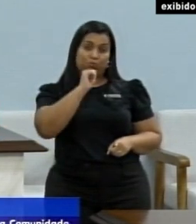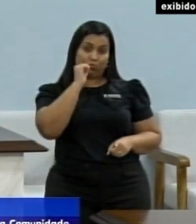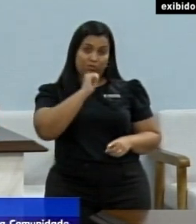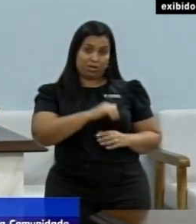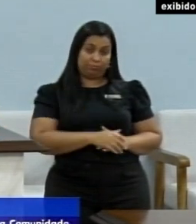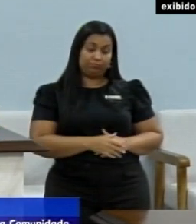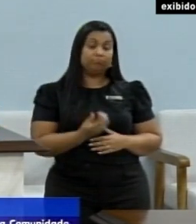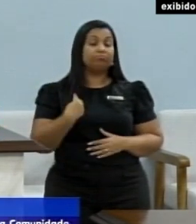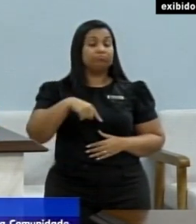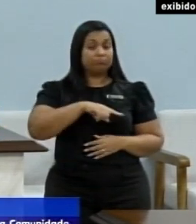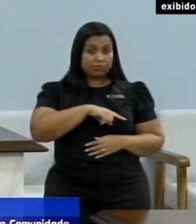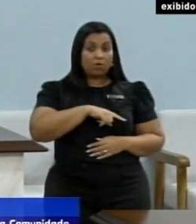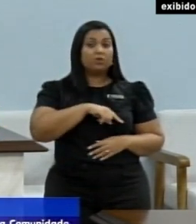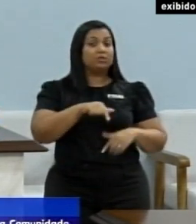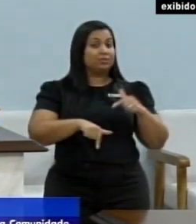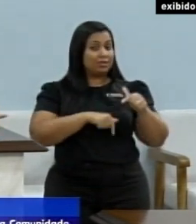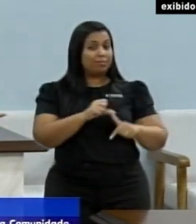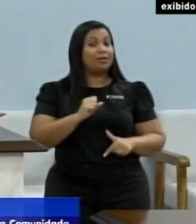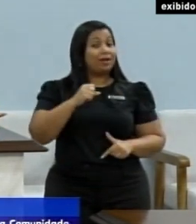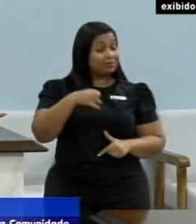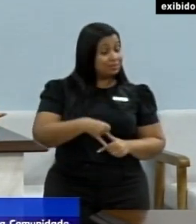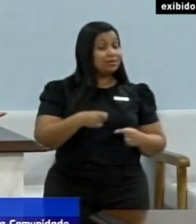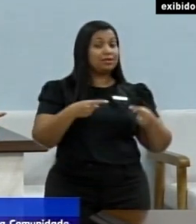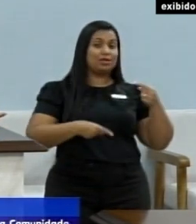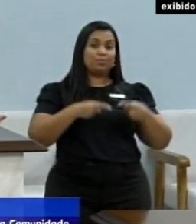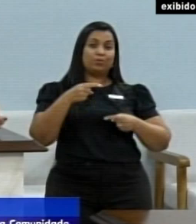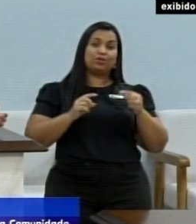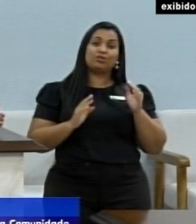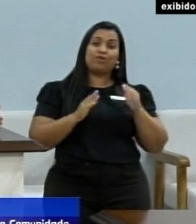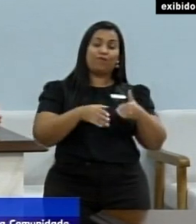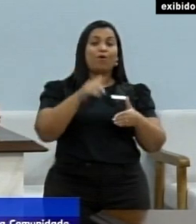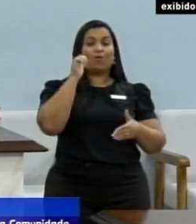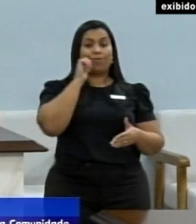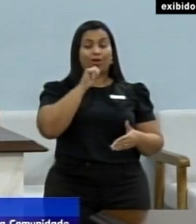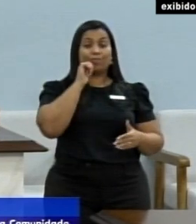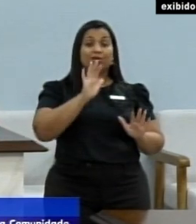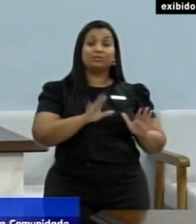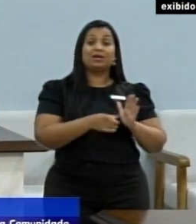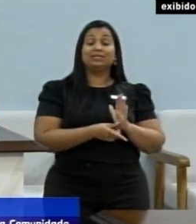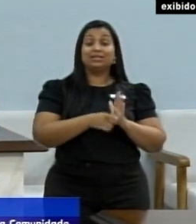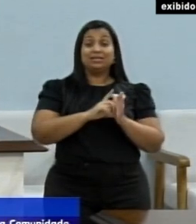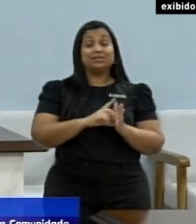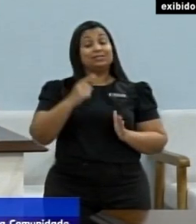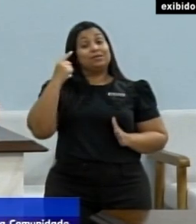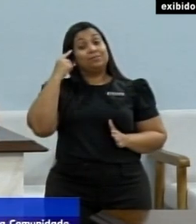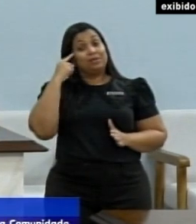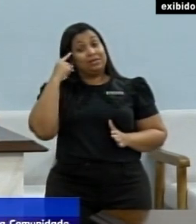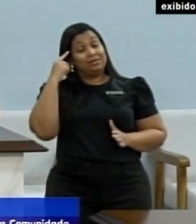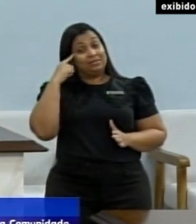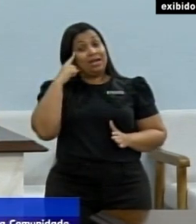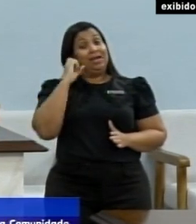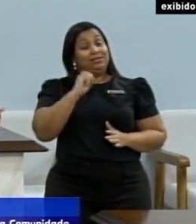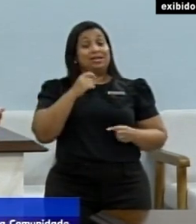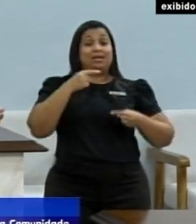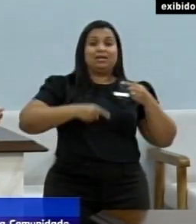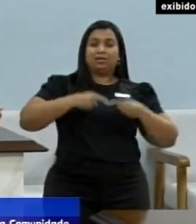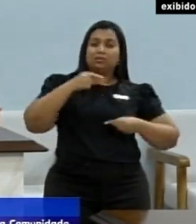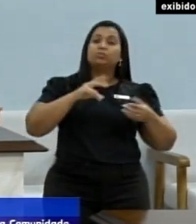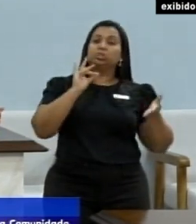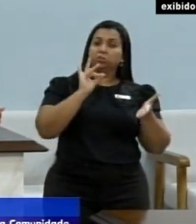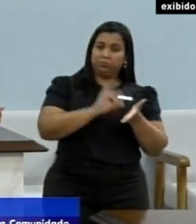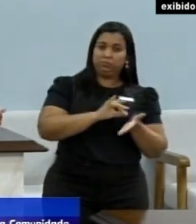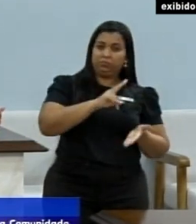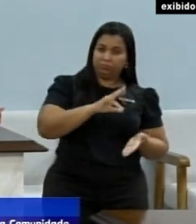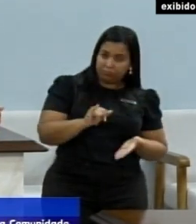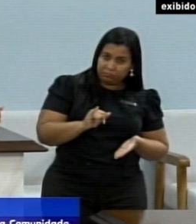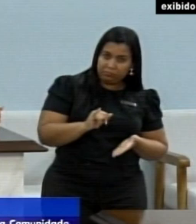gente precisa trabalhar, sim, em políticas públicas para mulheres, mas, antes de tudo, pensar se essas políticas vão ser eficazes. Elas